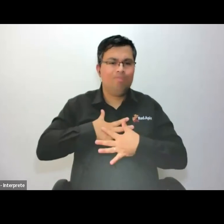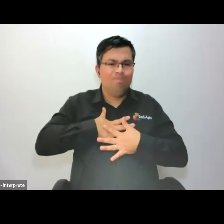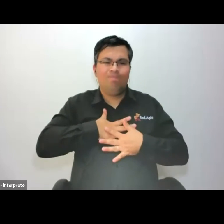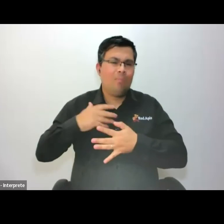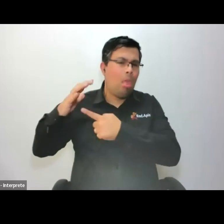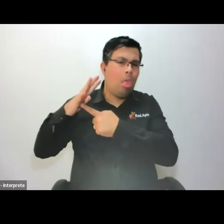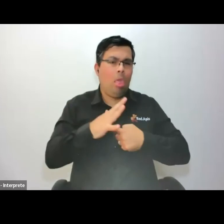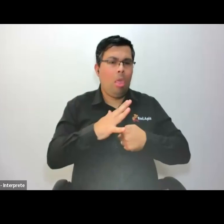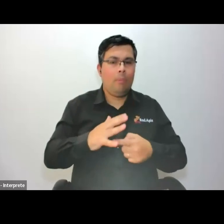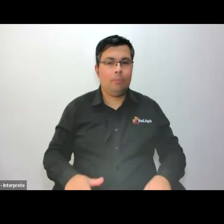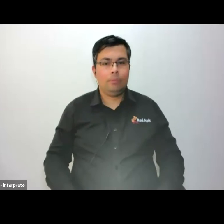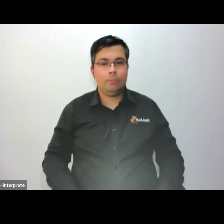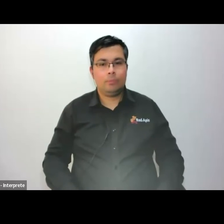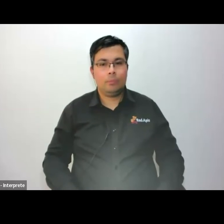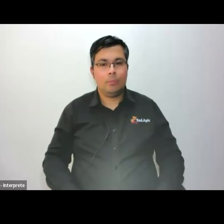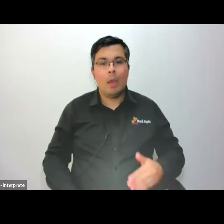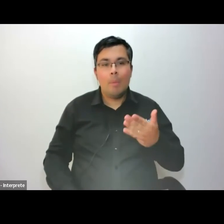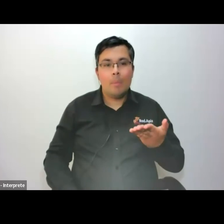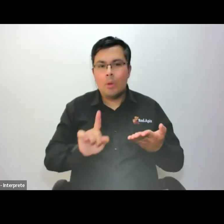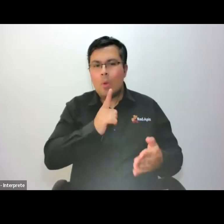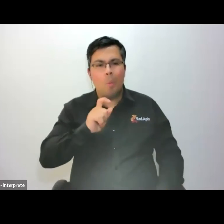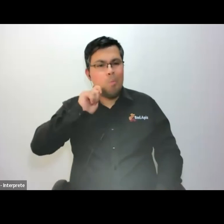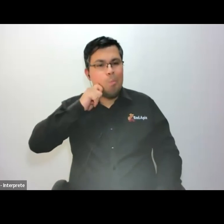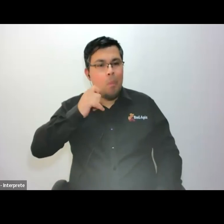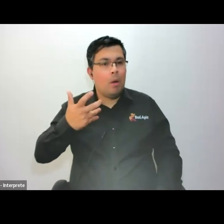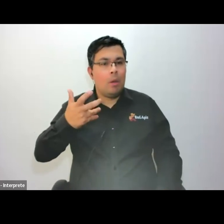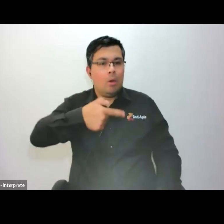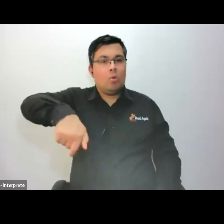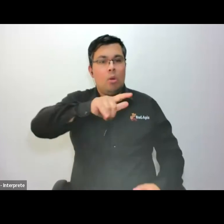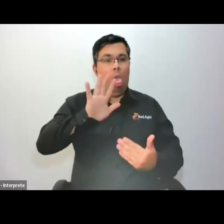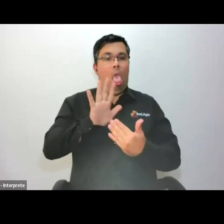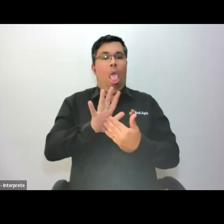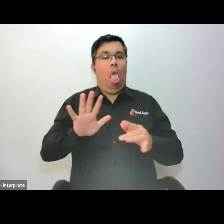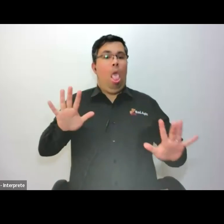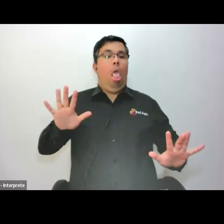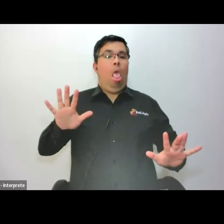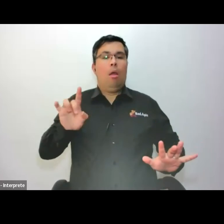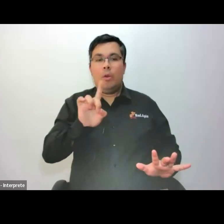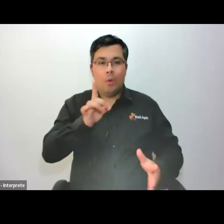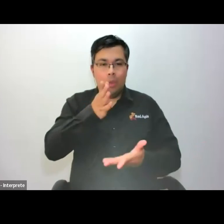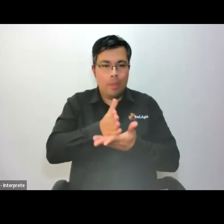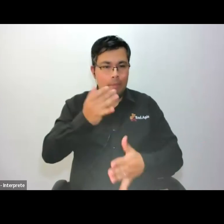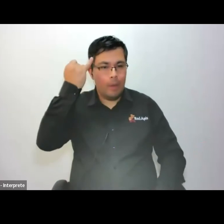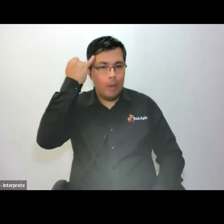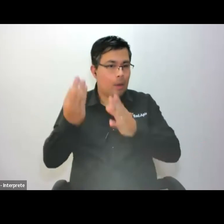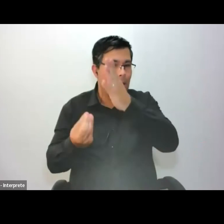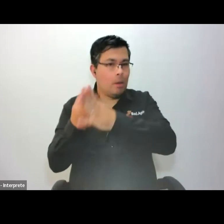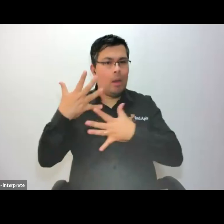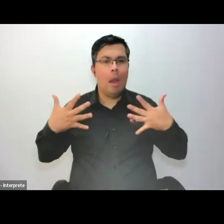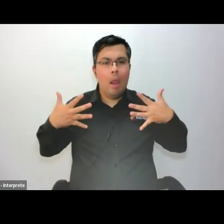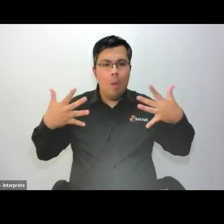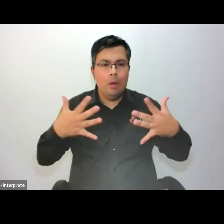vulneración. Pero eso no significa que nos vayamos a paralizar. Tenemos que innovar desde la actitud más